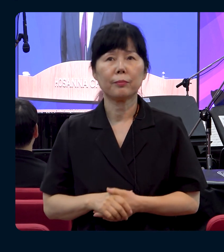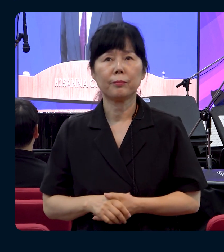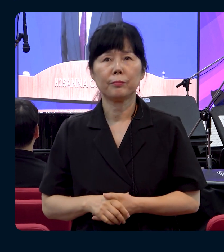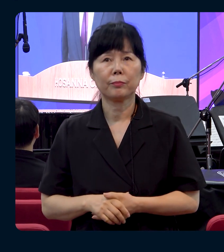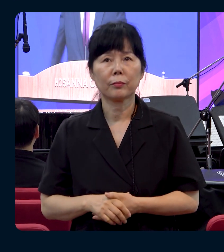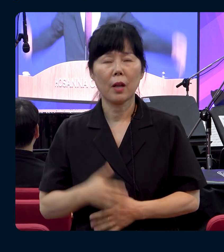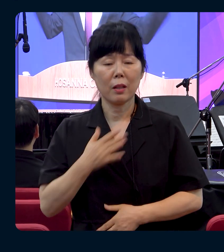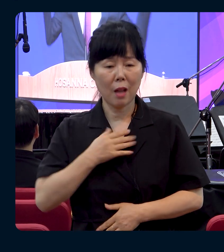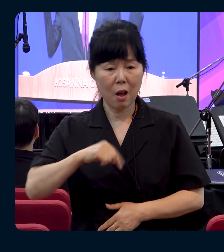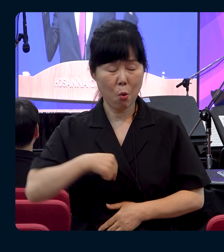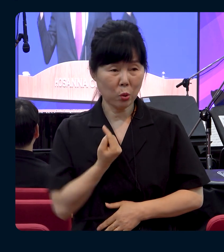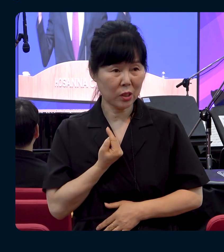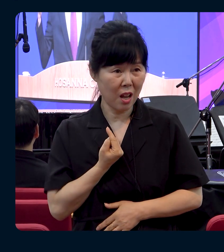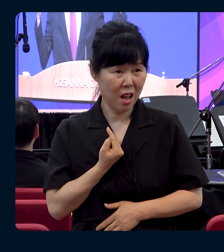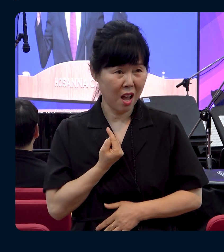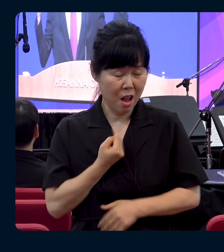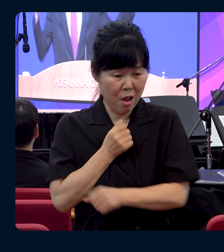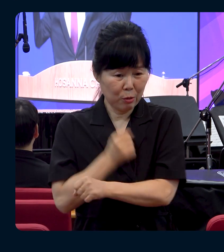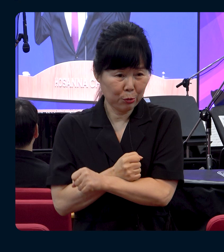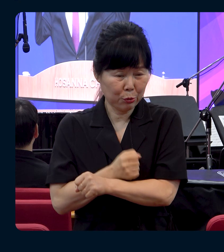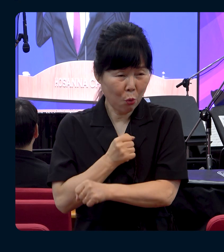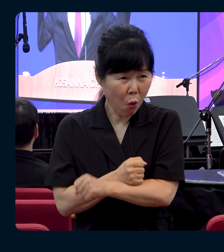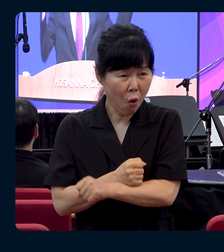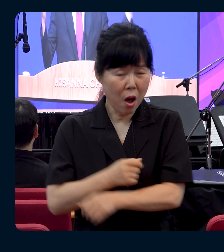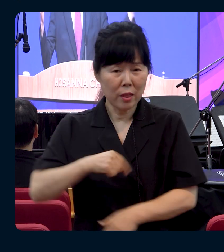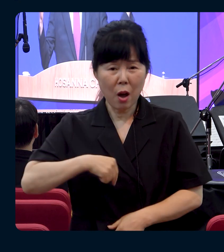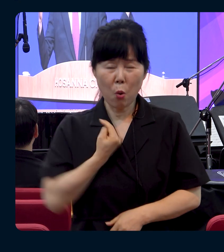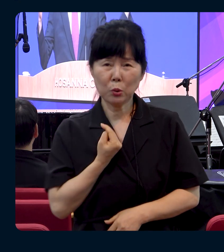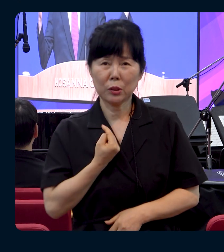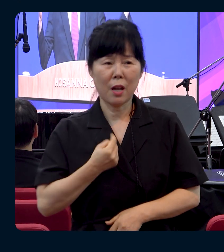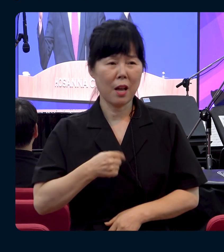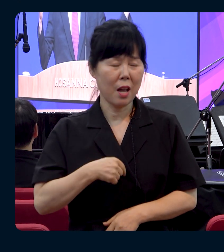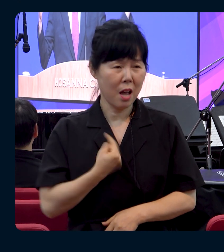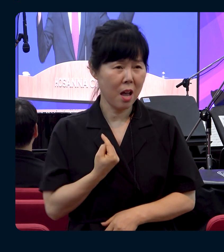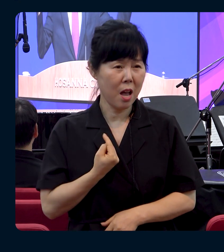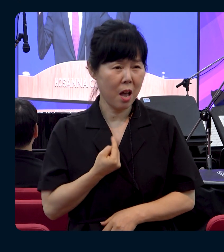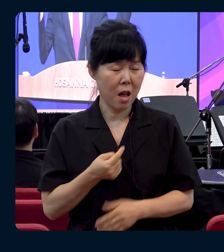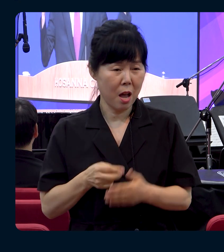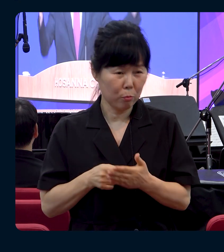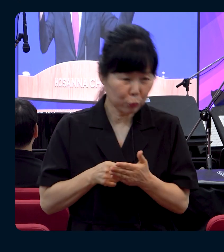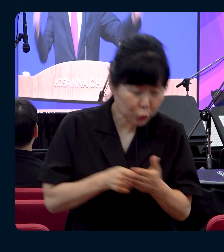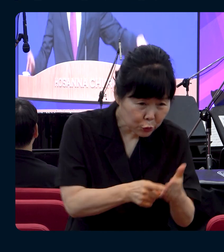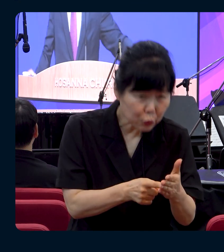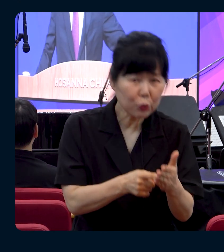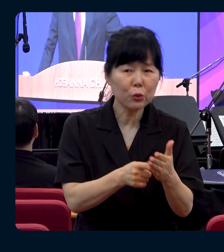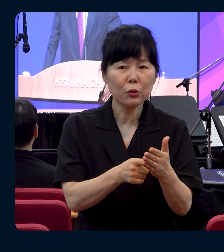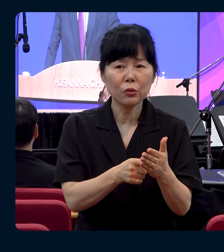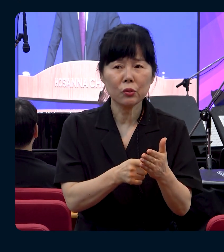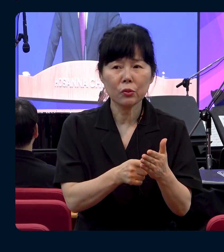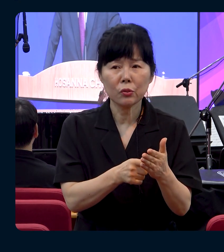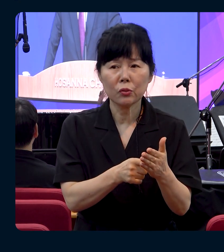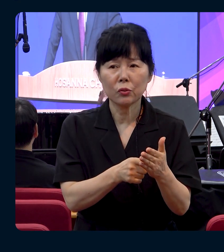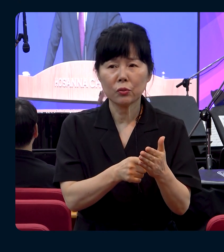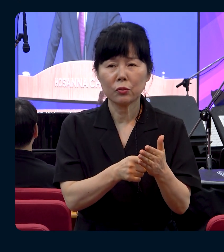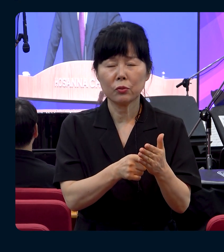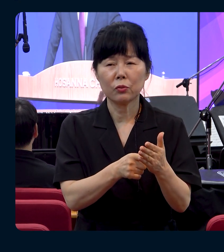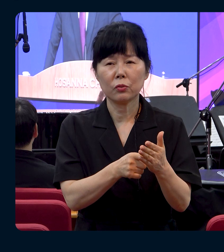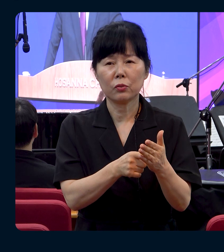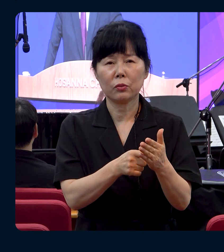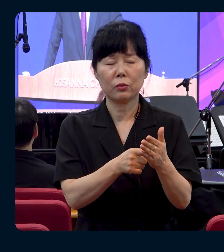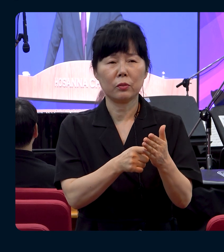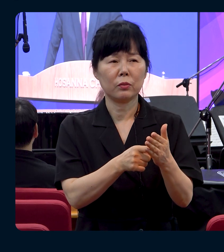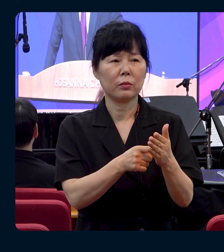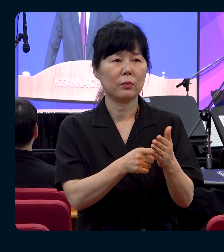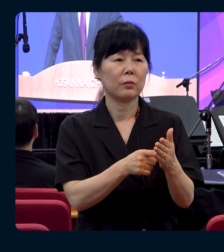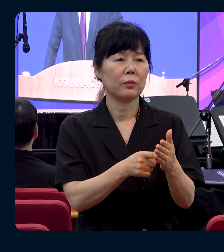혹시 그냥 나 혼자 멍에 메고 있는 거 아니에요? 나 혼자 그냥 애쓰면서 그냥 그렇게 고생하면서 그러고